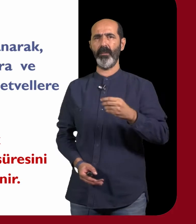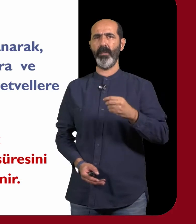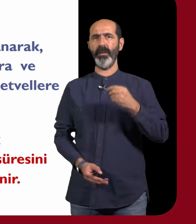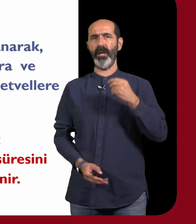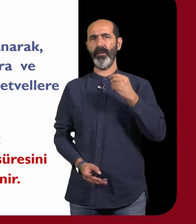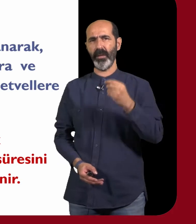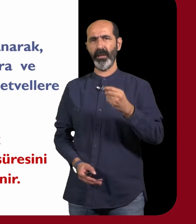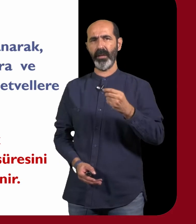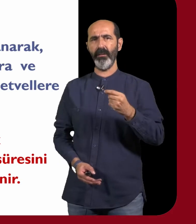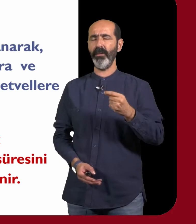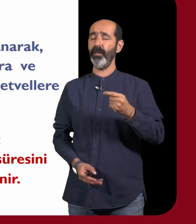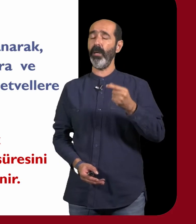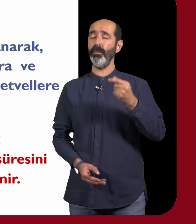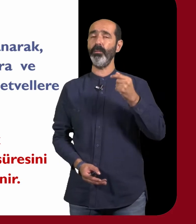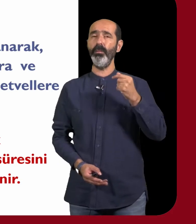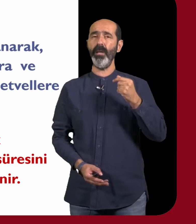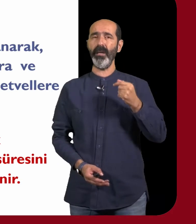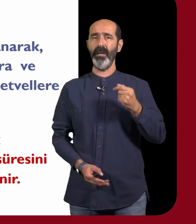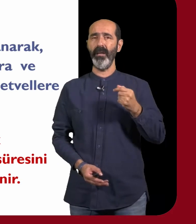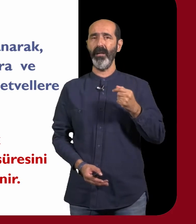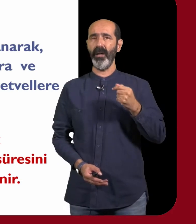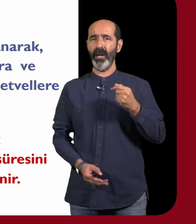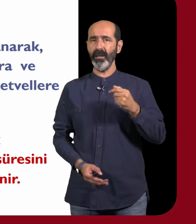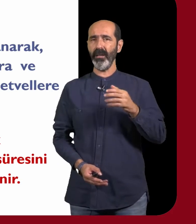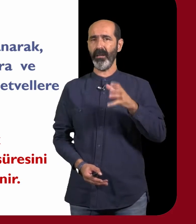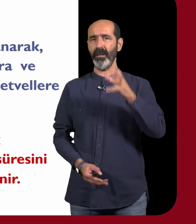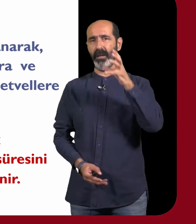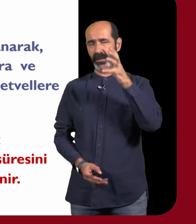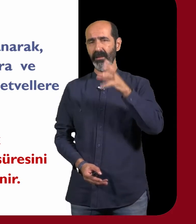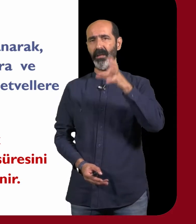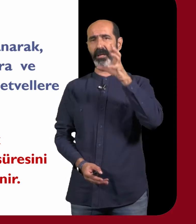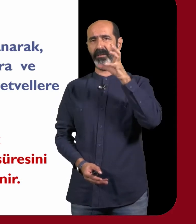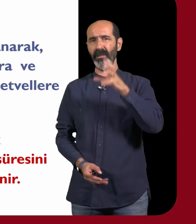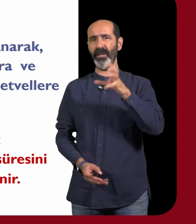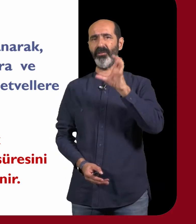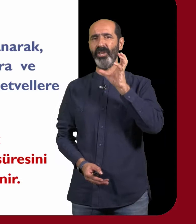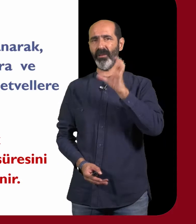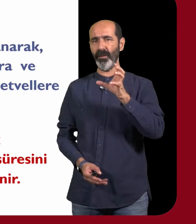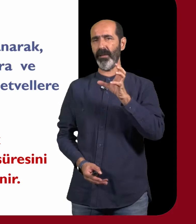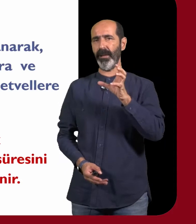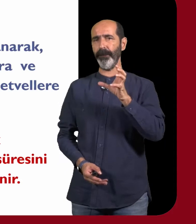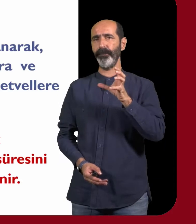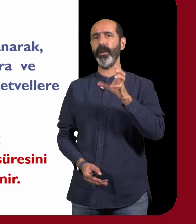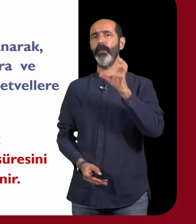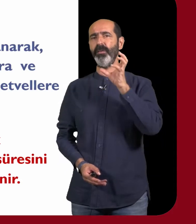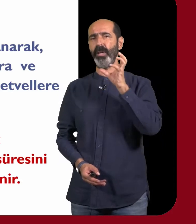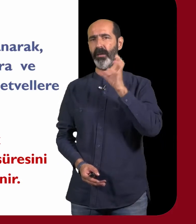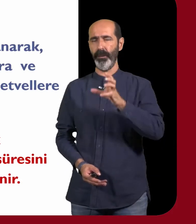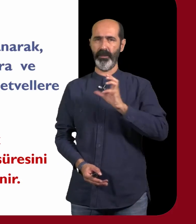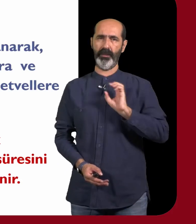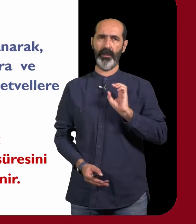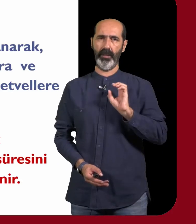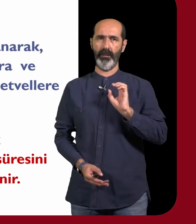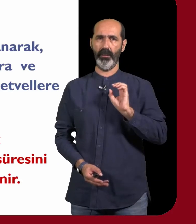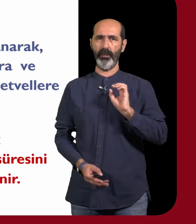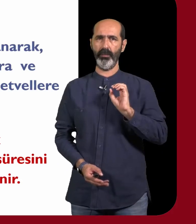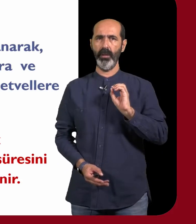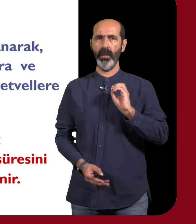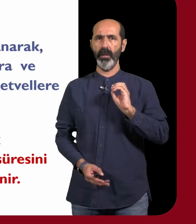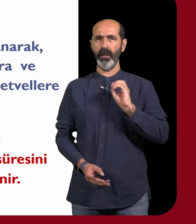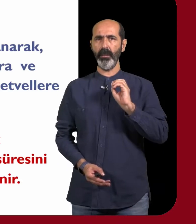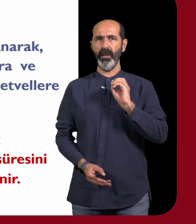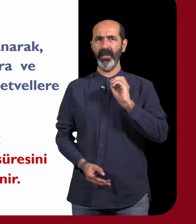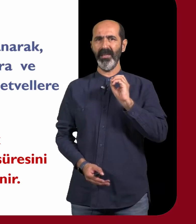aylara zamanı haftalara ve zamanı Günlere aylara ayırarak hazırlanan cetveller E biz takvim ismini